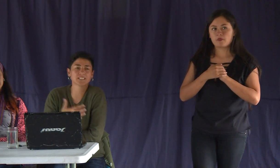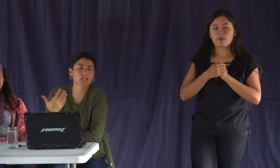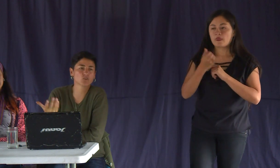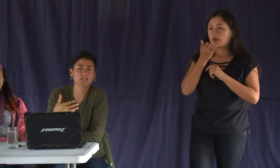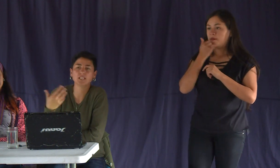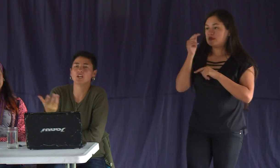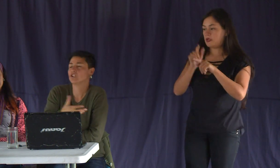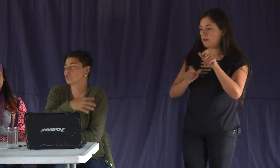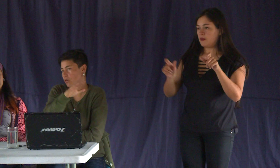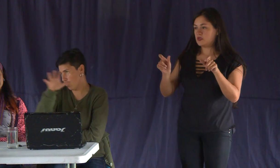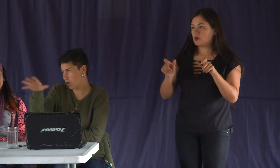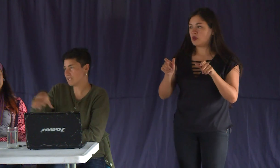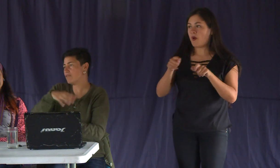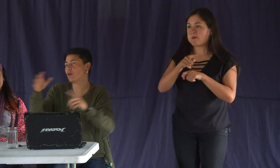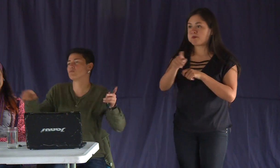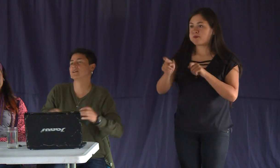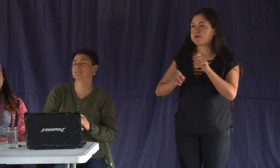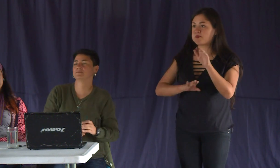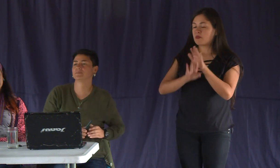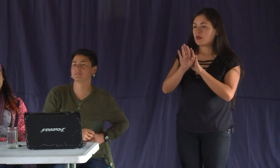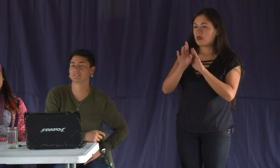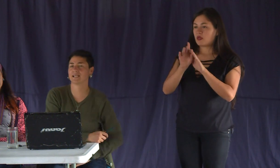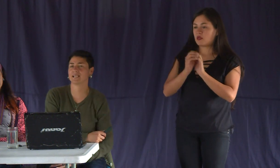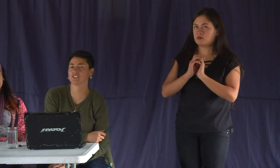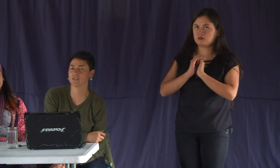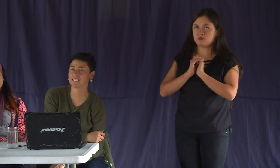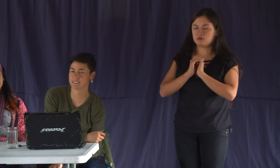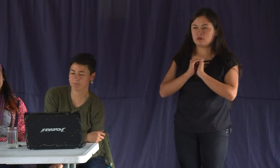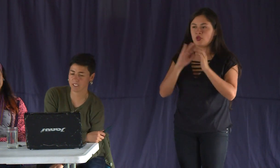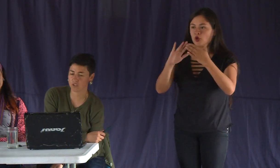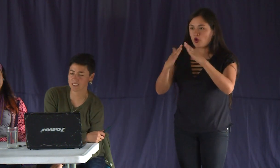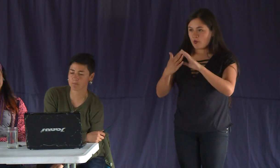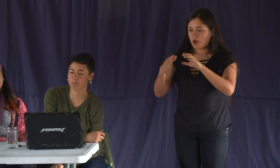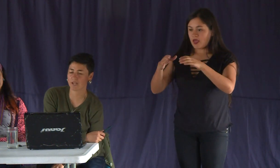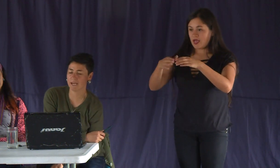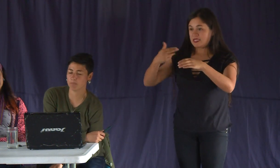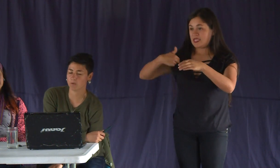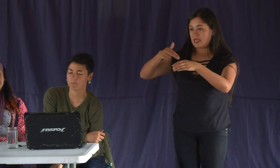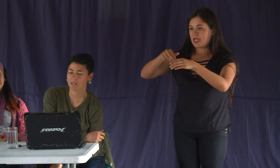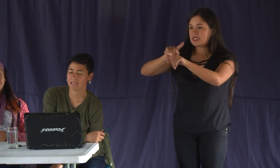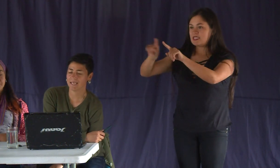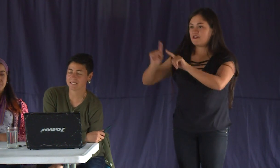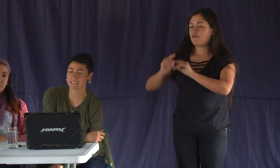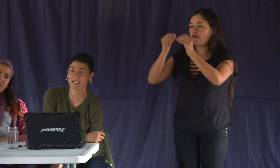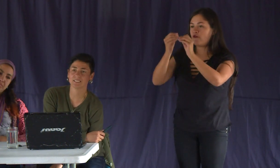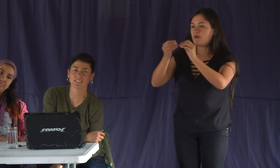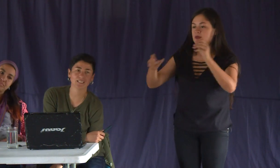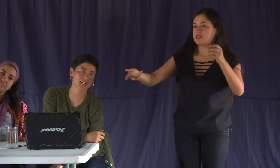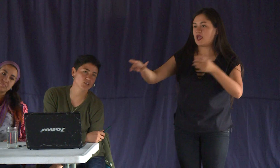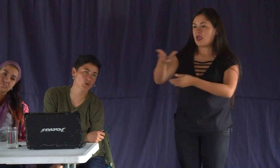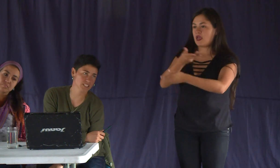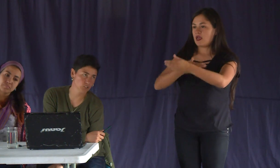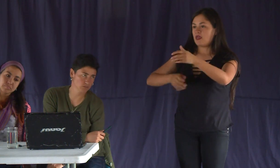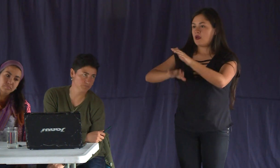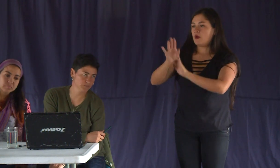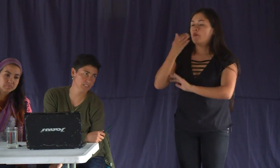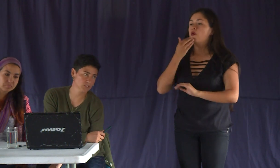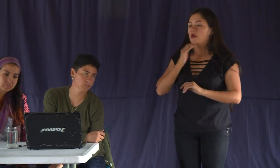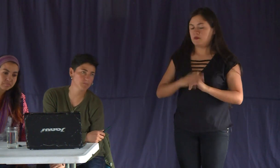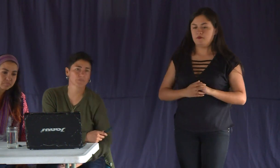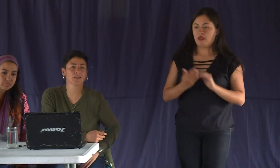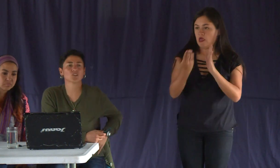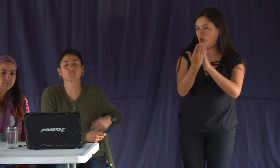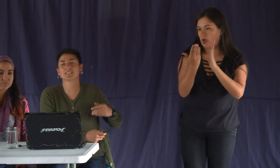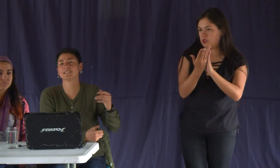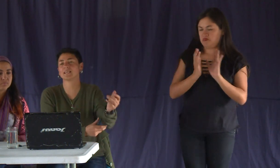que ellos desarrollan otra forma de relacionarse. Entonces, por ejemplo, está la educación,